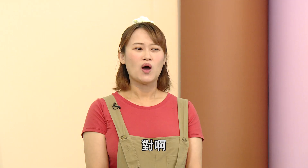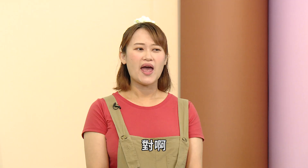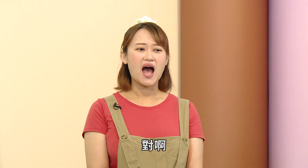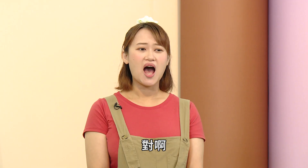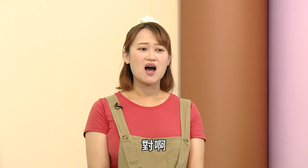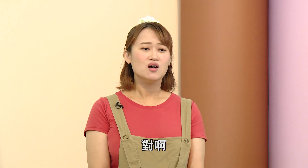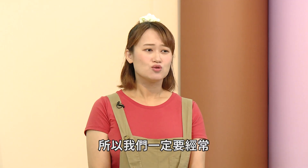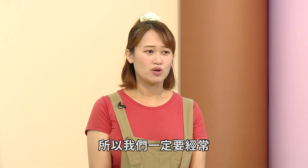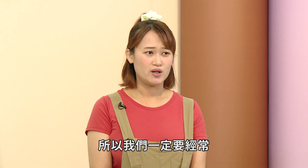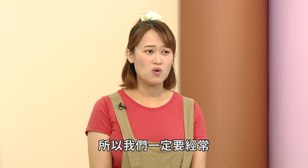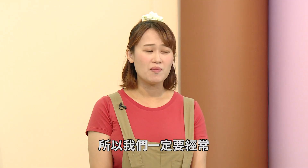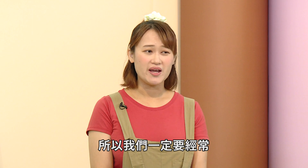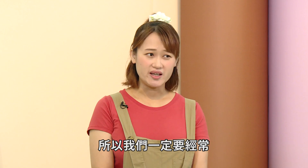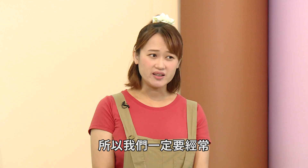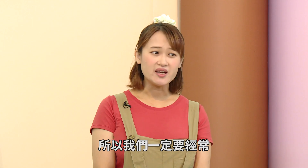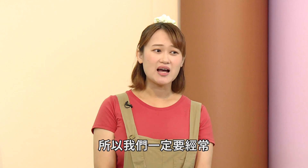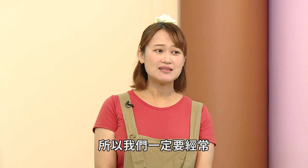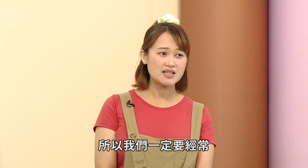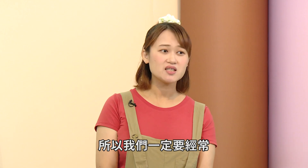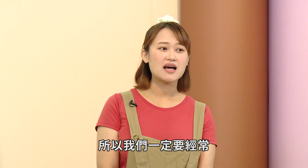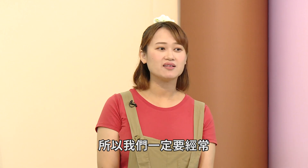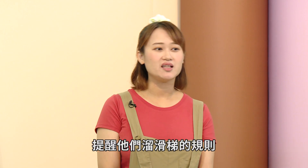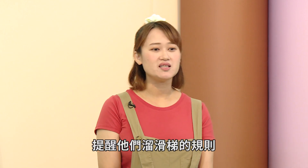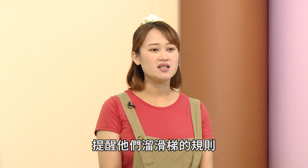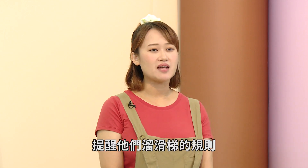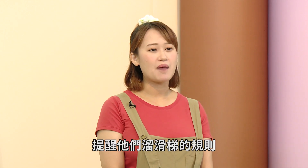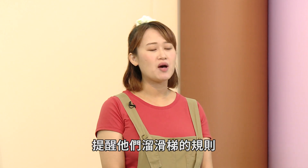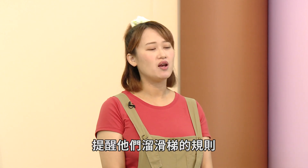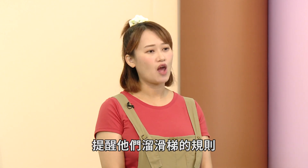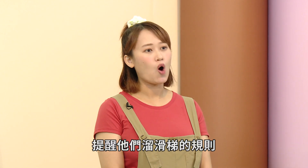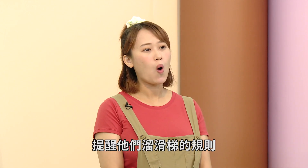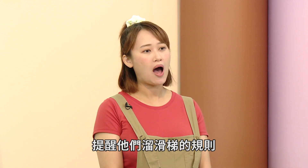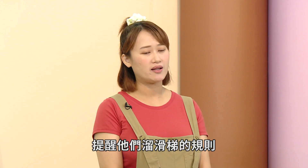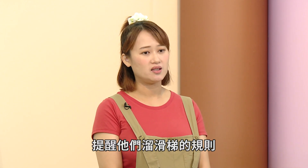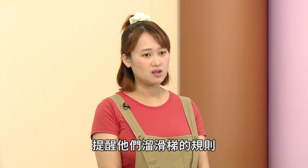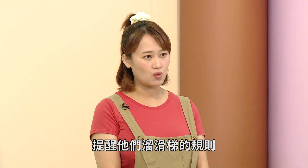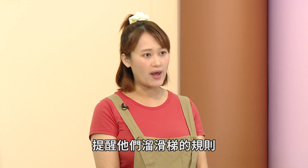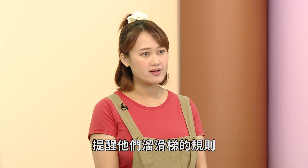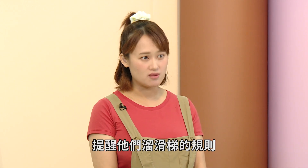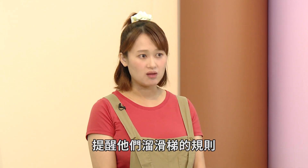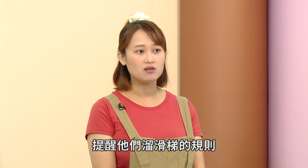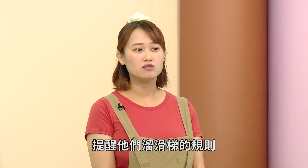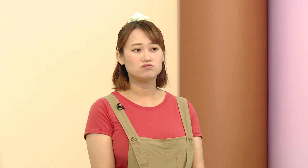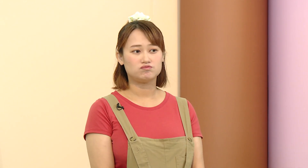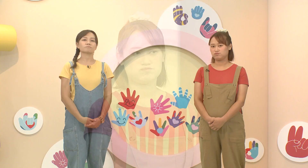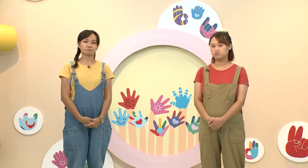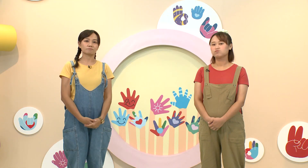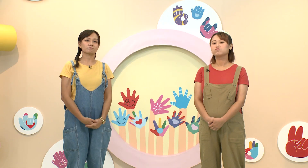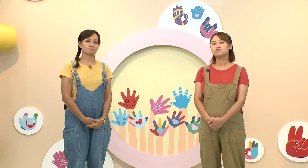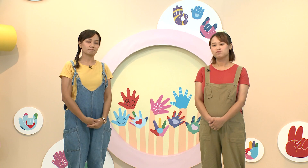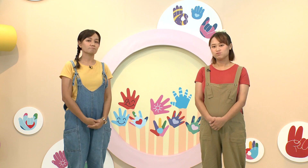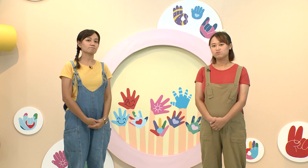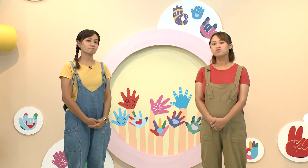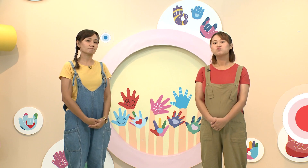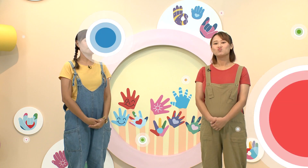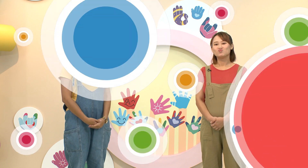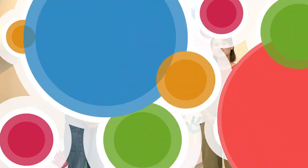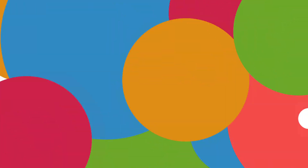啊，所以我们一定要经常提醒他们溜滑梯的规则。